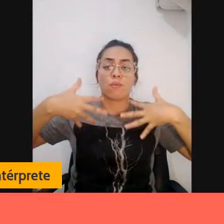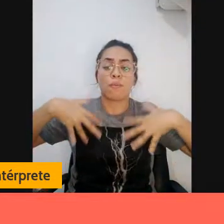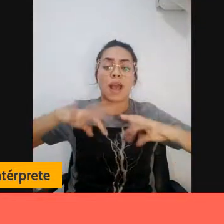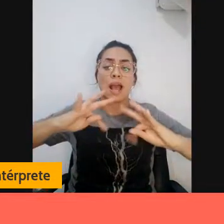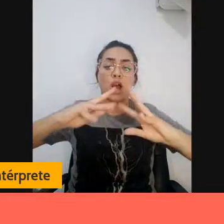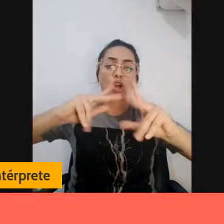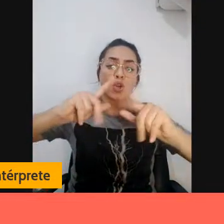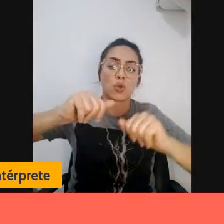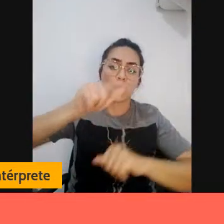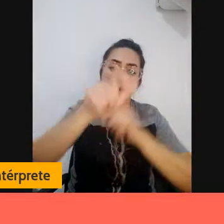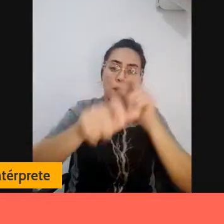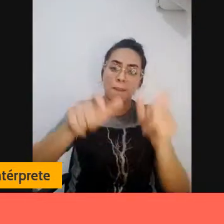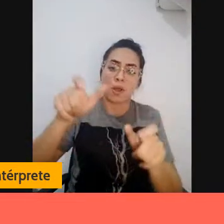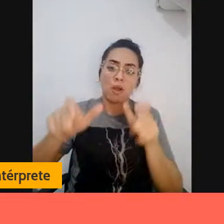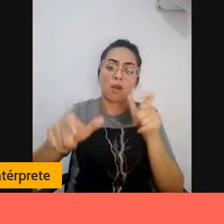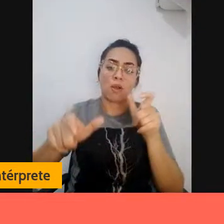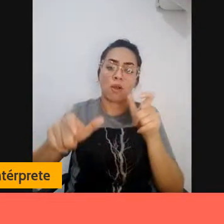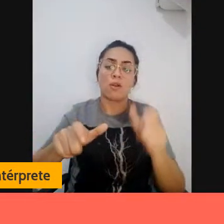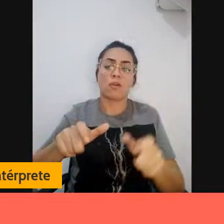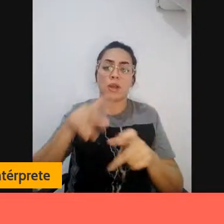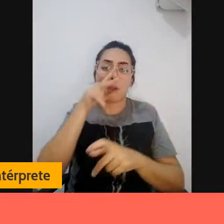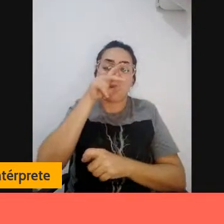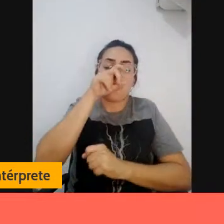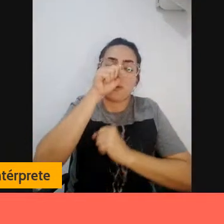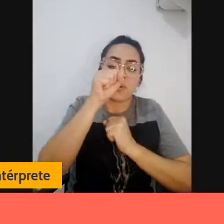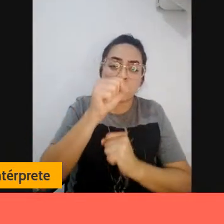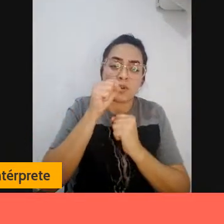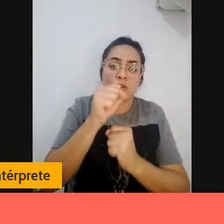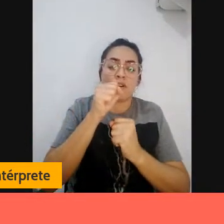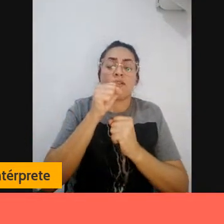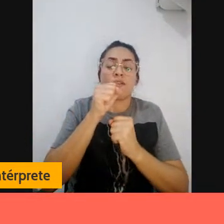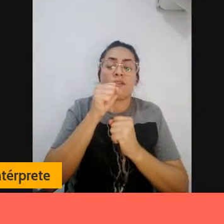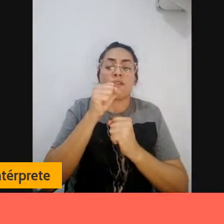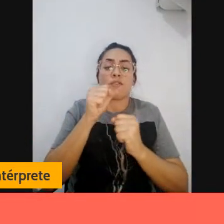parte de um esforço coletivo da sociedade.